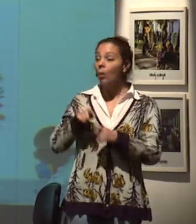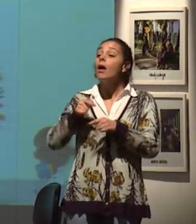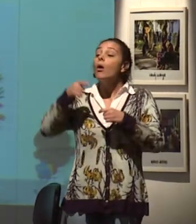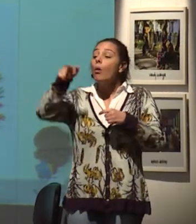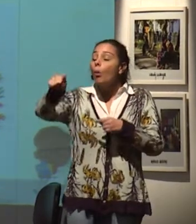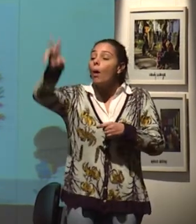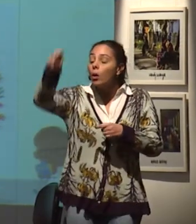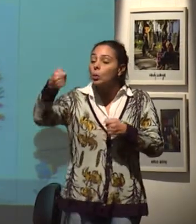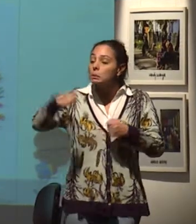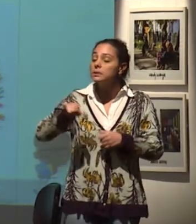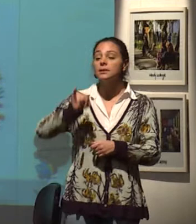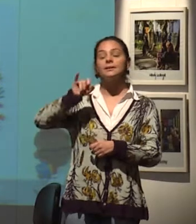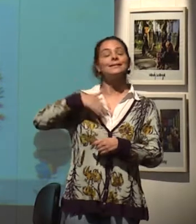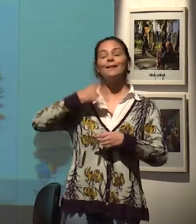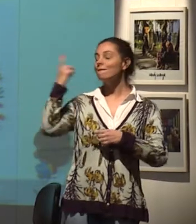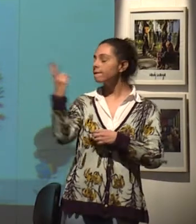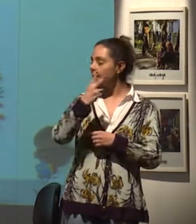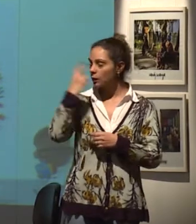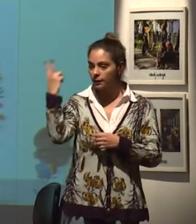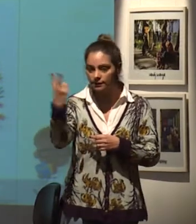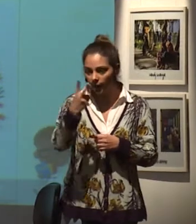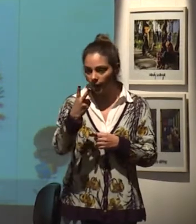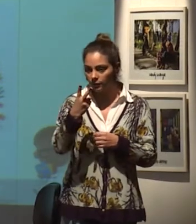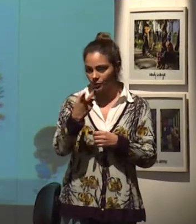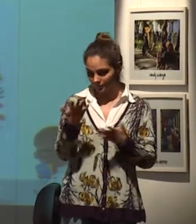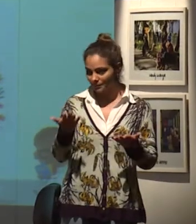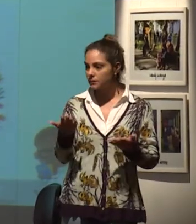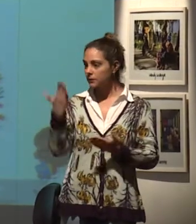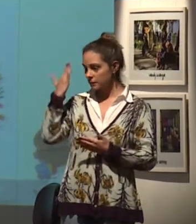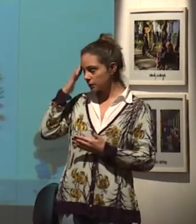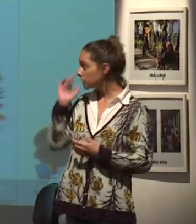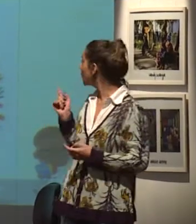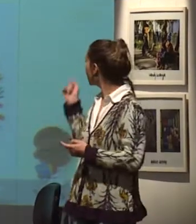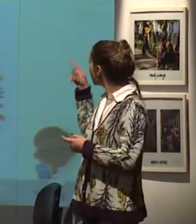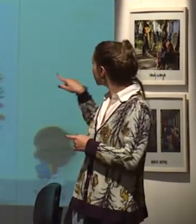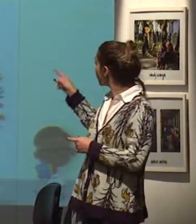personagem importante nesse processo. O aluno, ele tem que ser valorizado.